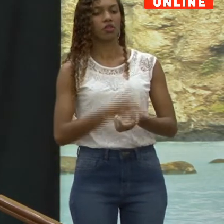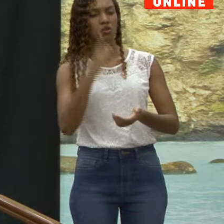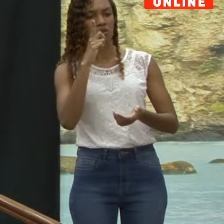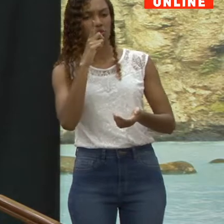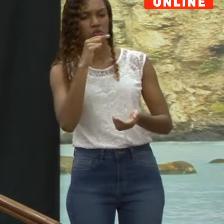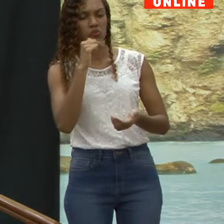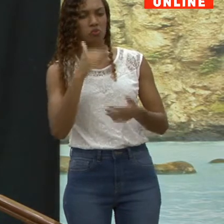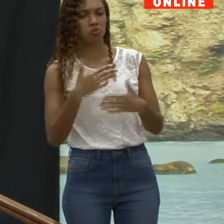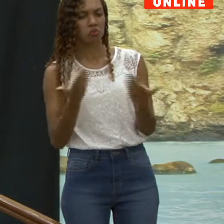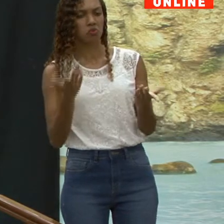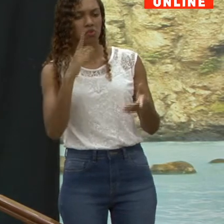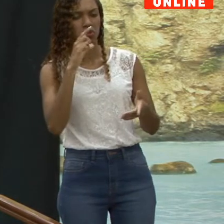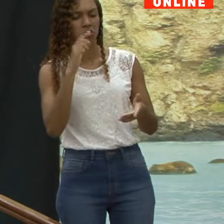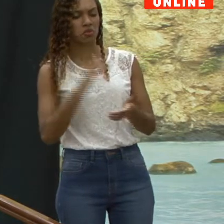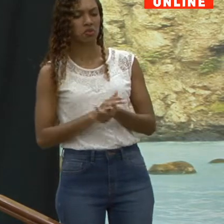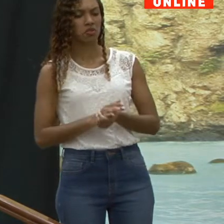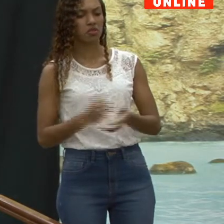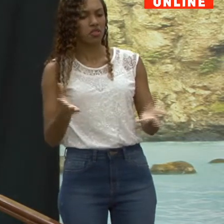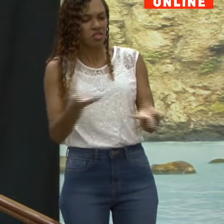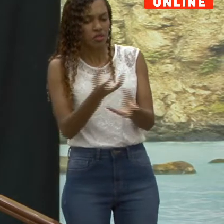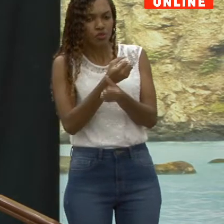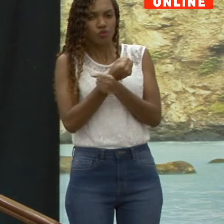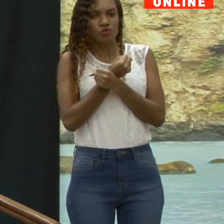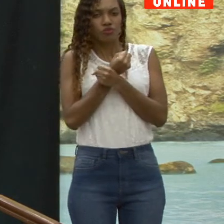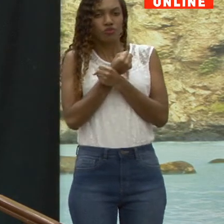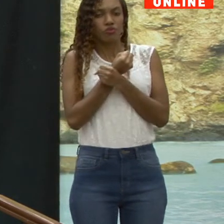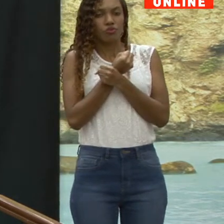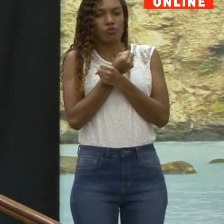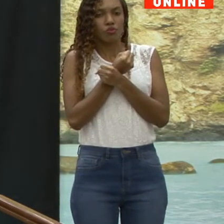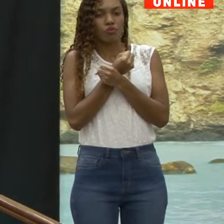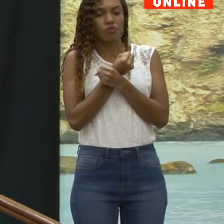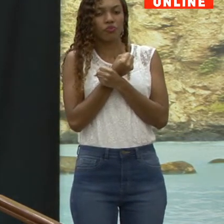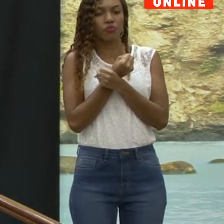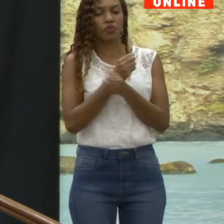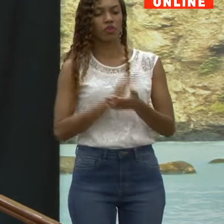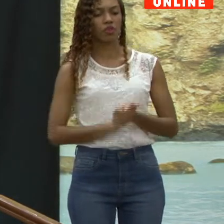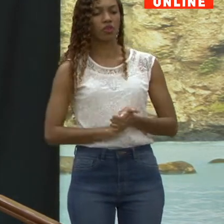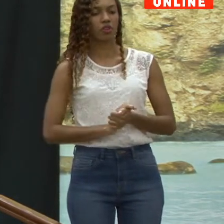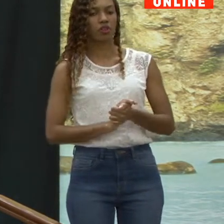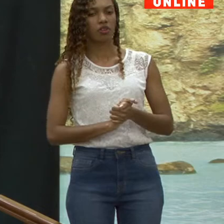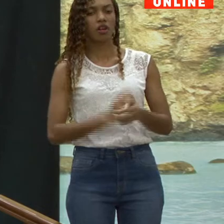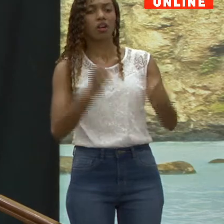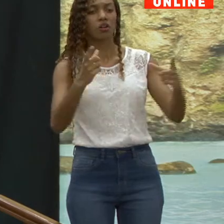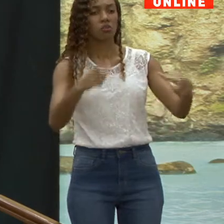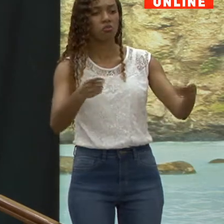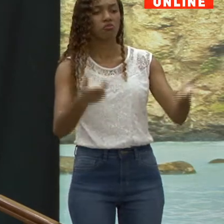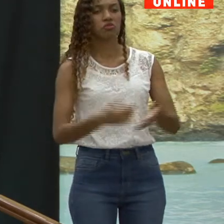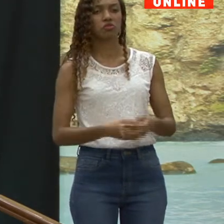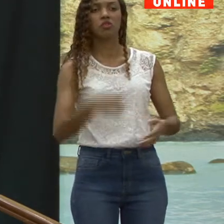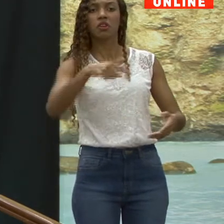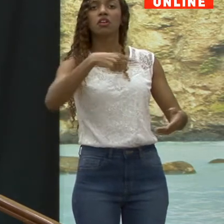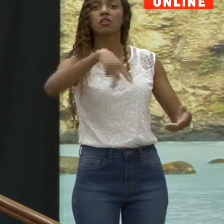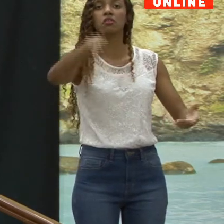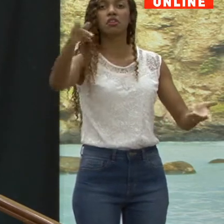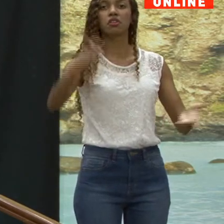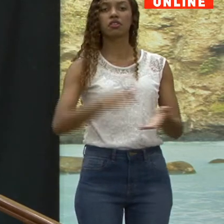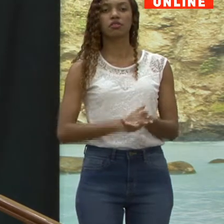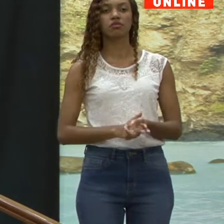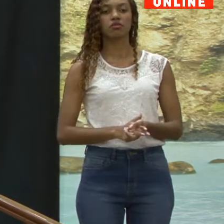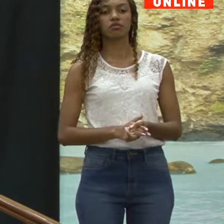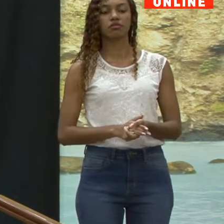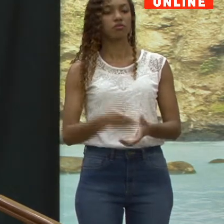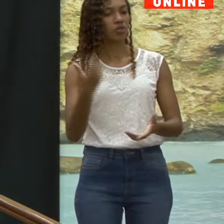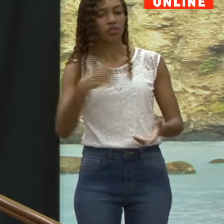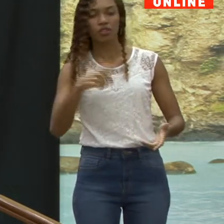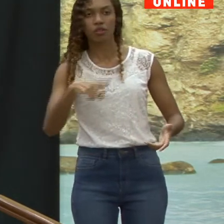onde ir. Uma seca é uma coisa terrível, tenebrosa. Ele não tem para onde ir.